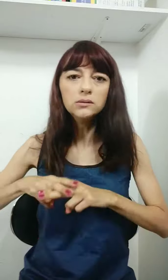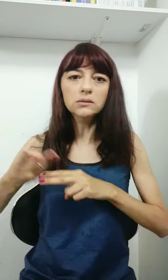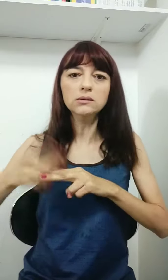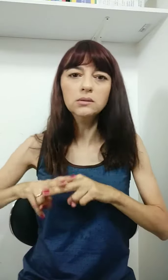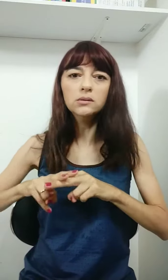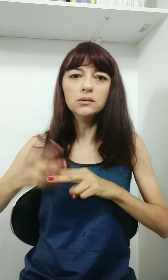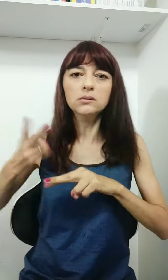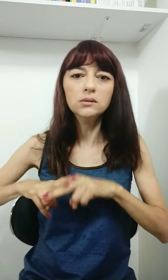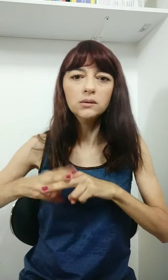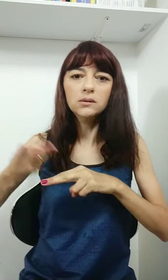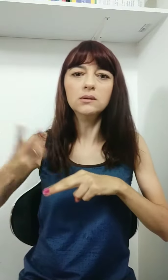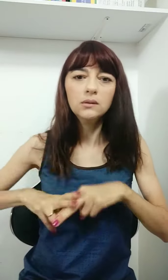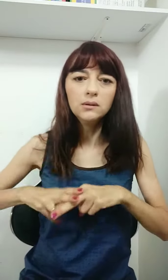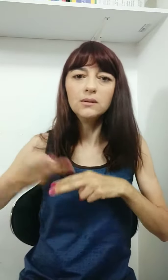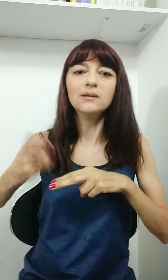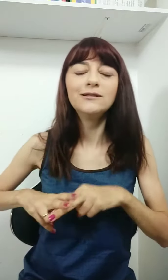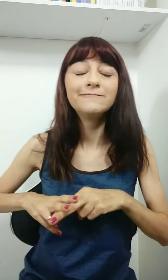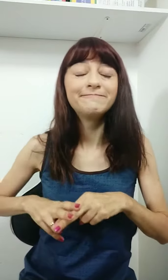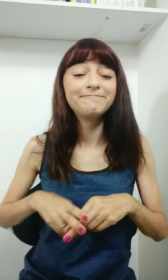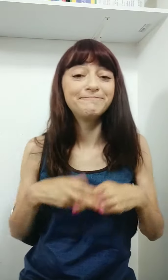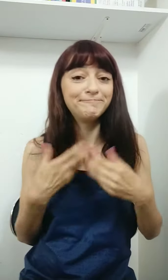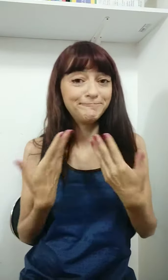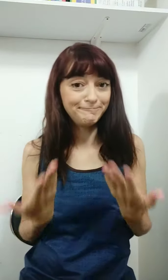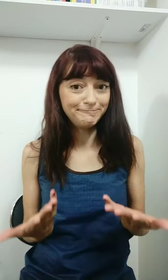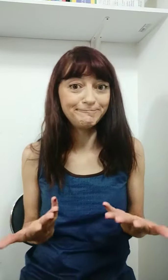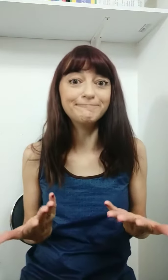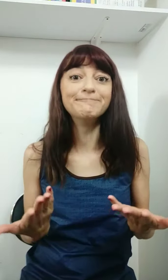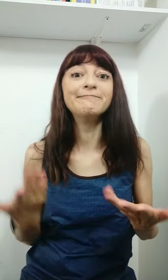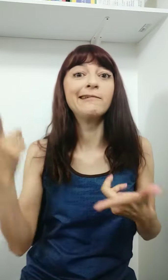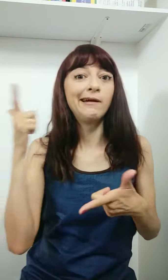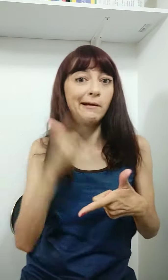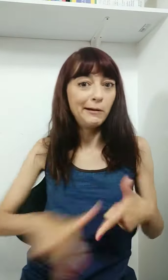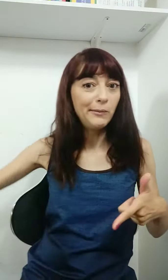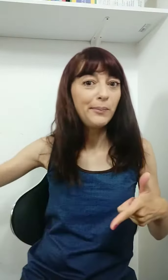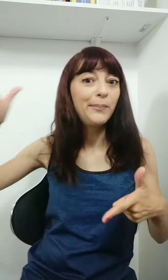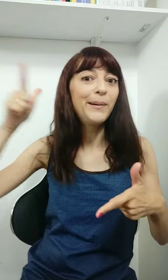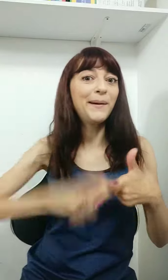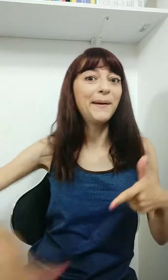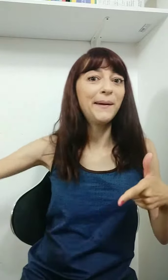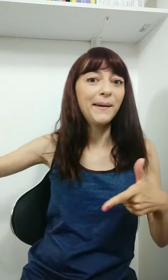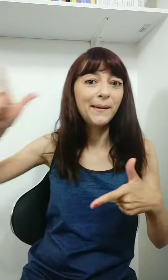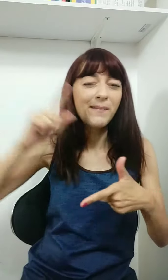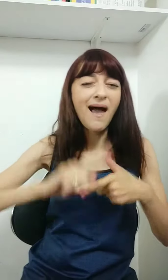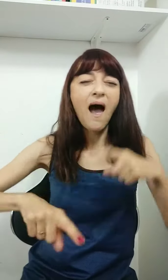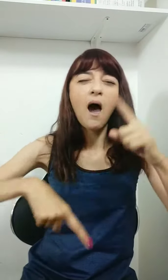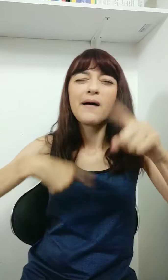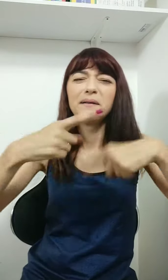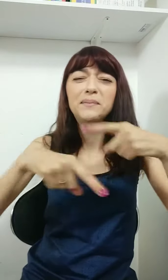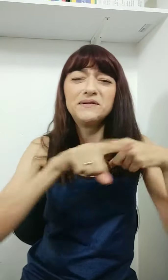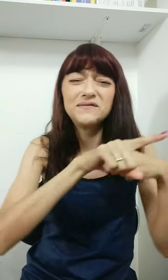de trazer para a língua portuguesa ele fica ali travando. Então, gente, esse é um problema muito sério para quem